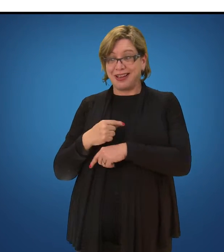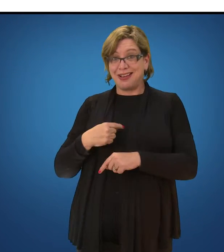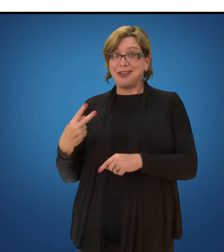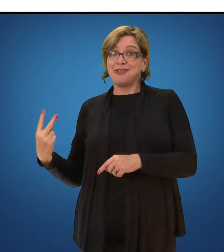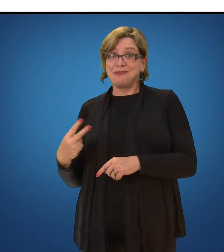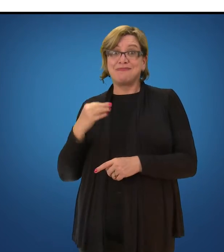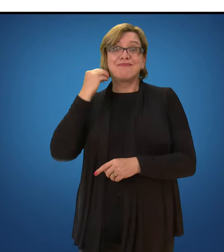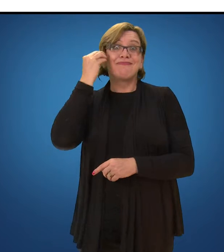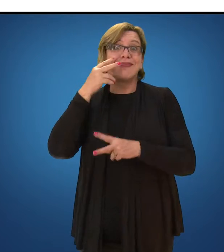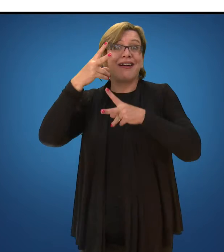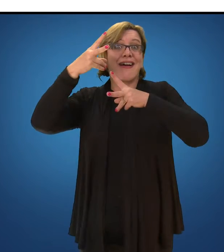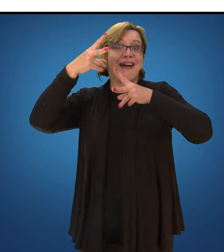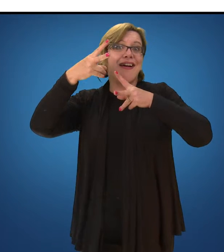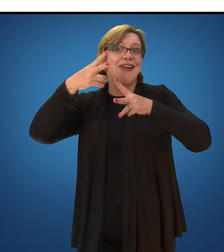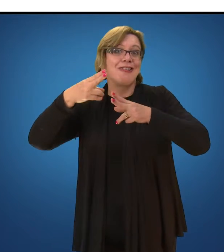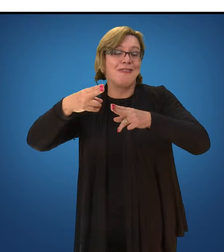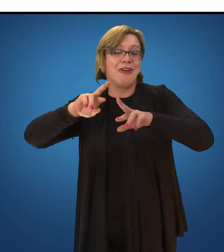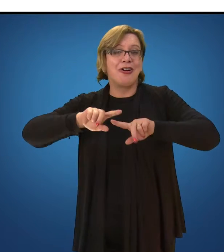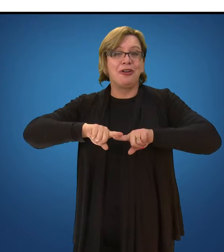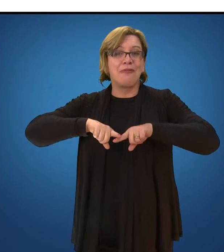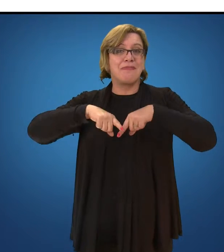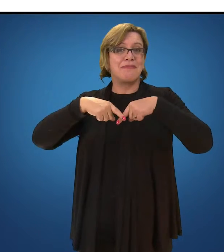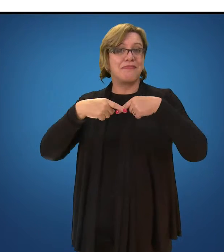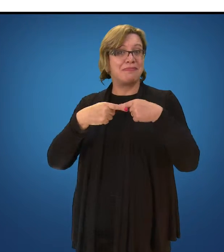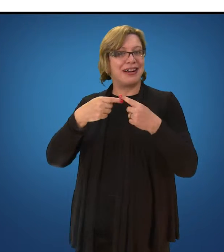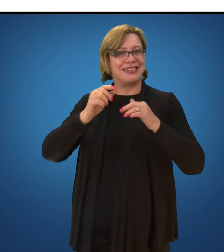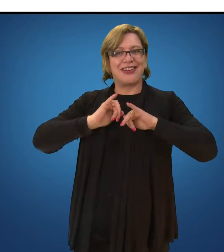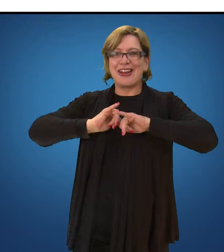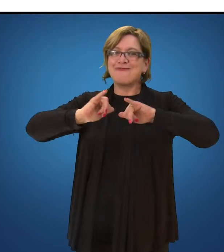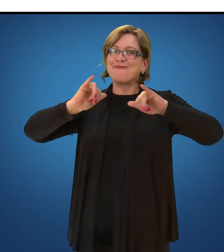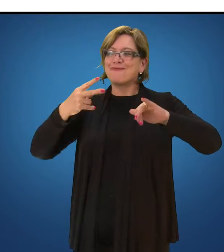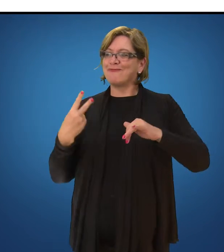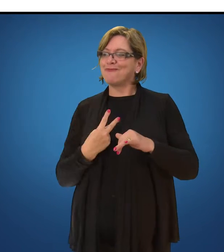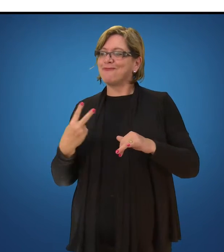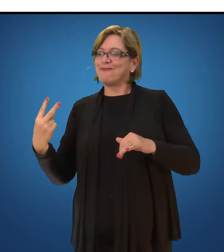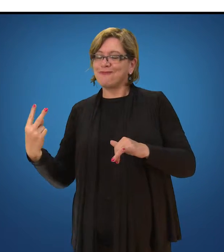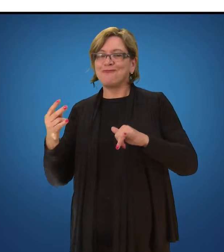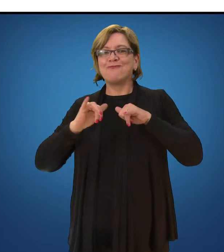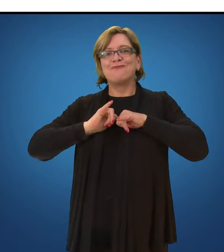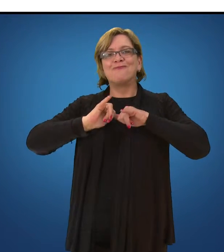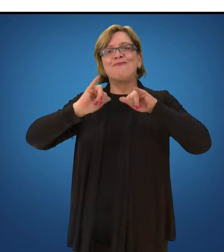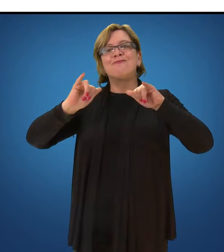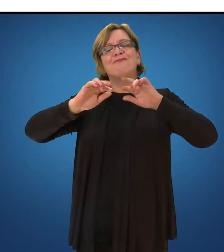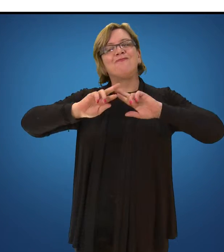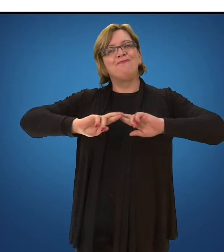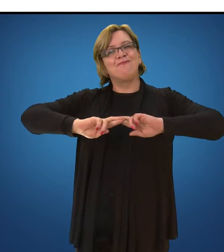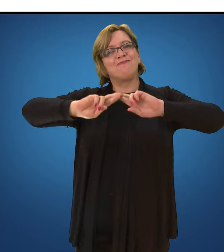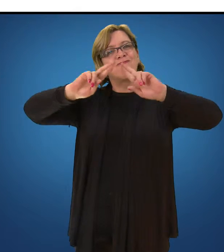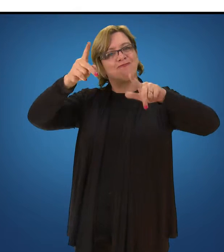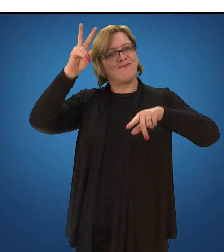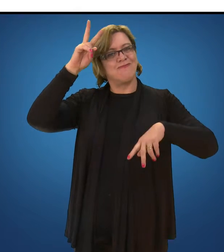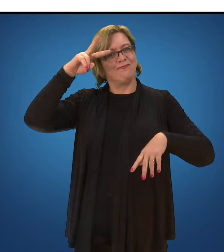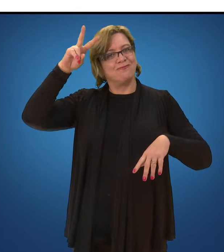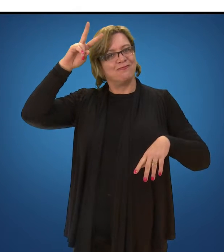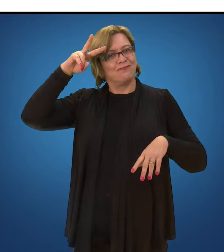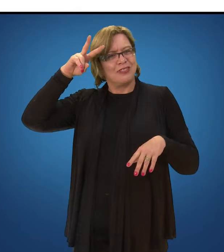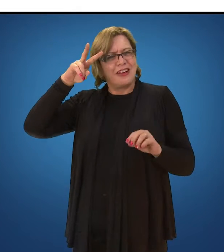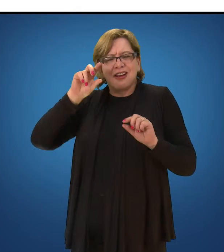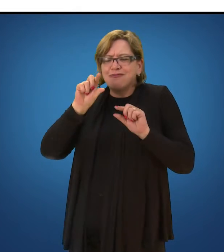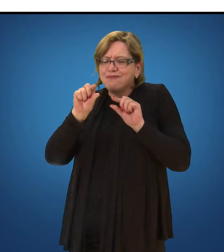idênticas, certamente a história que vocês vão contar vai ser muito diferente nos seus detalhes, nas suas